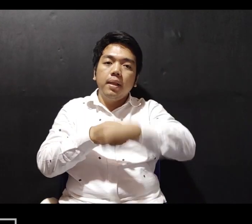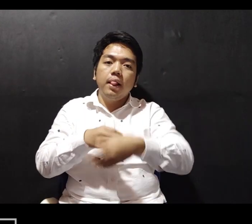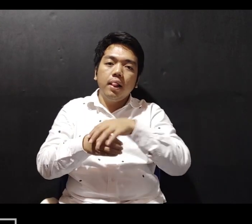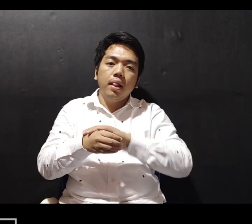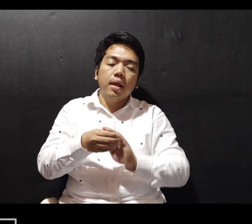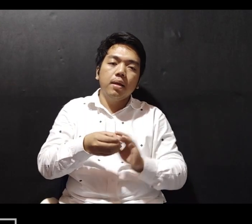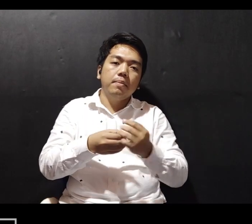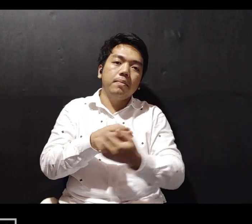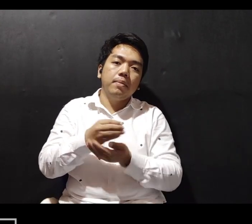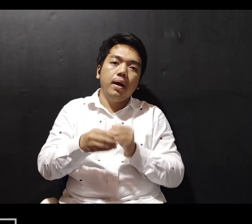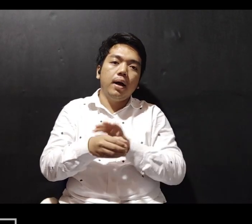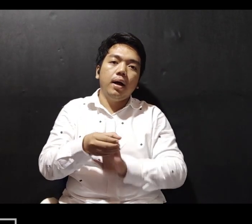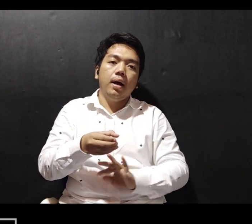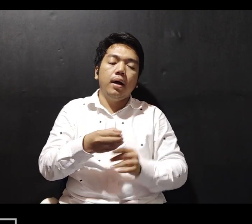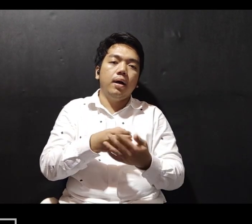besar